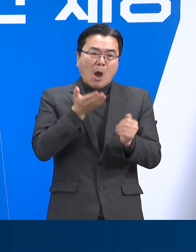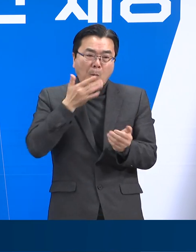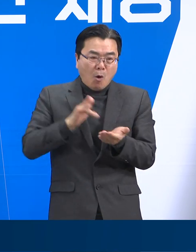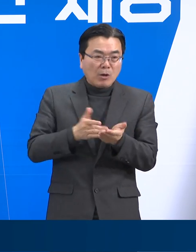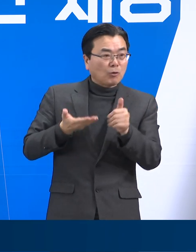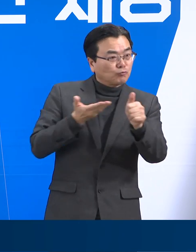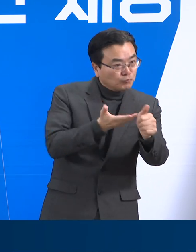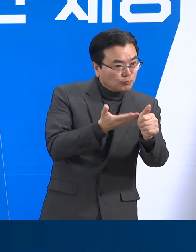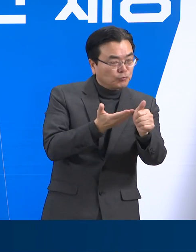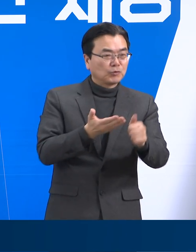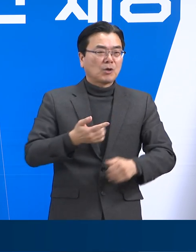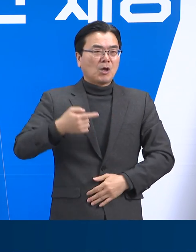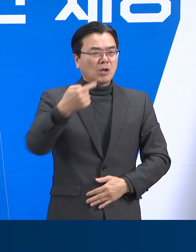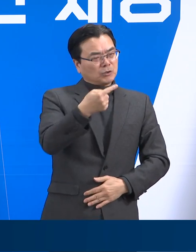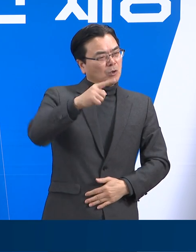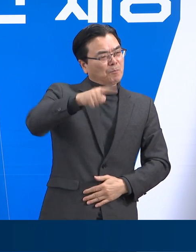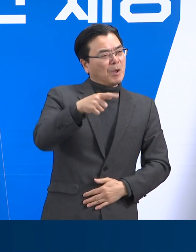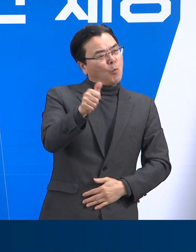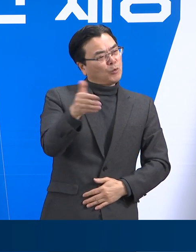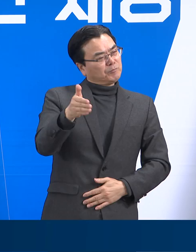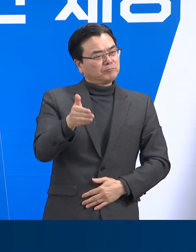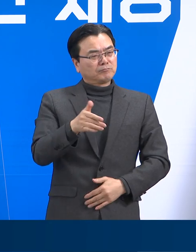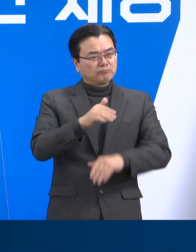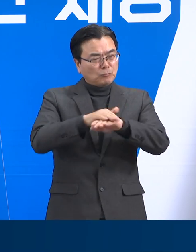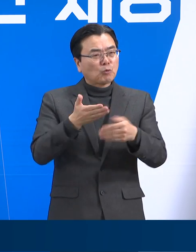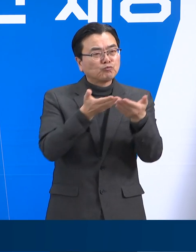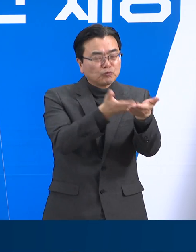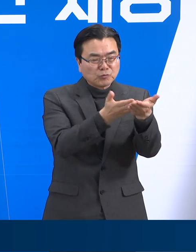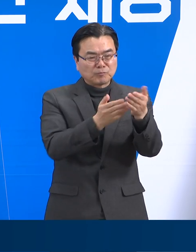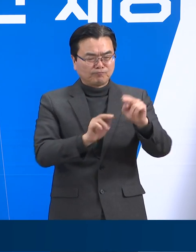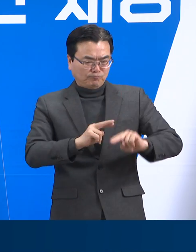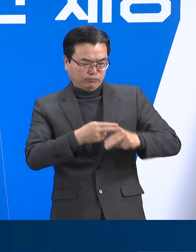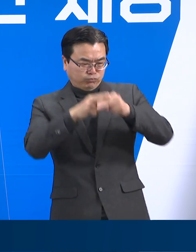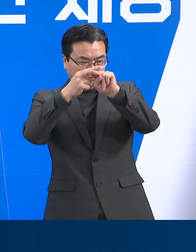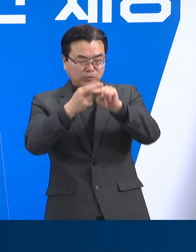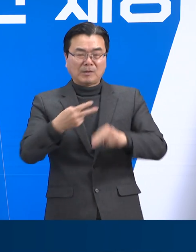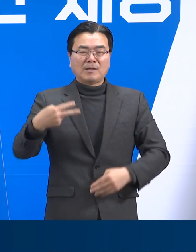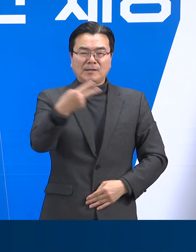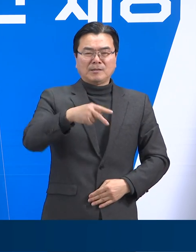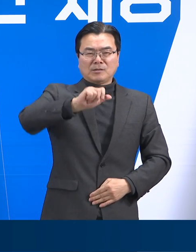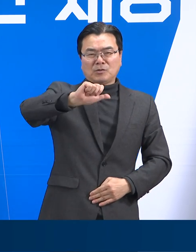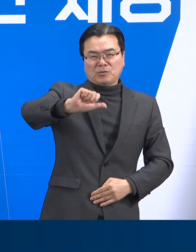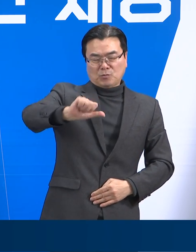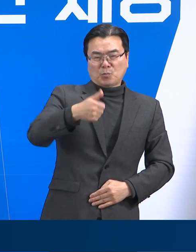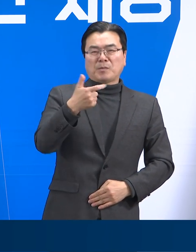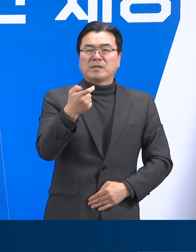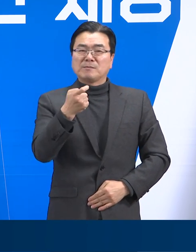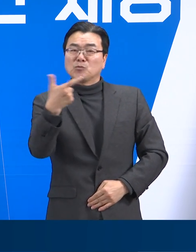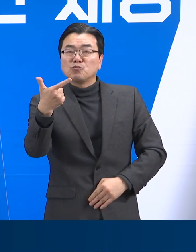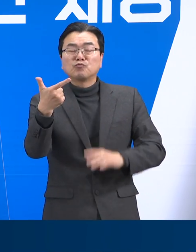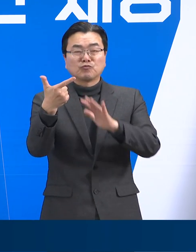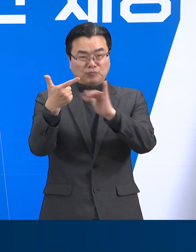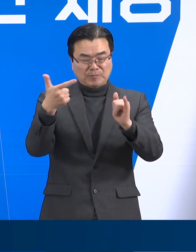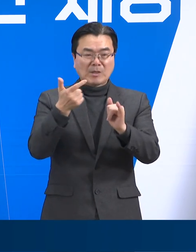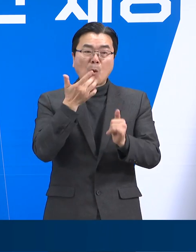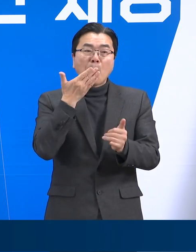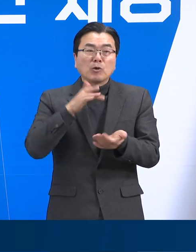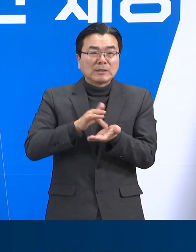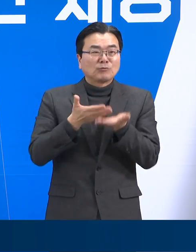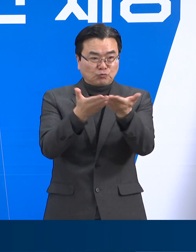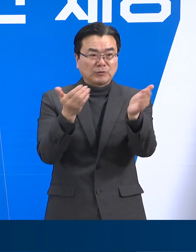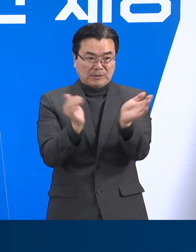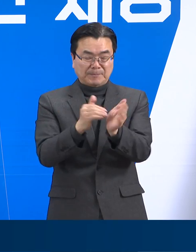치료제는 1,152건 처방되었으며 누적 처방 건수는 2,616건입니다. 14일